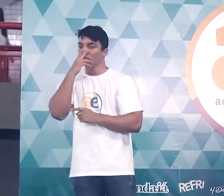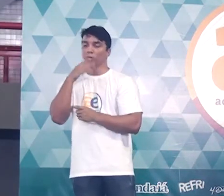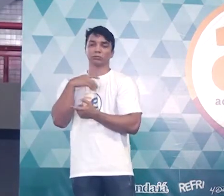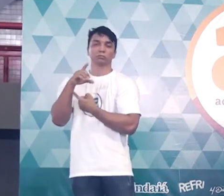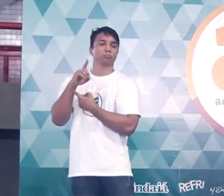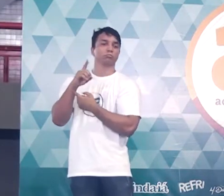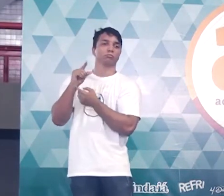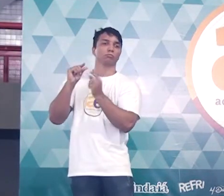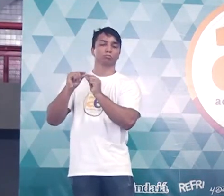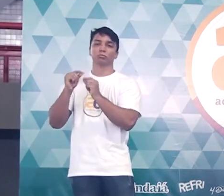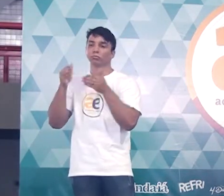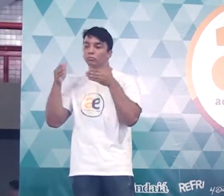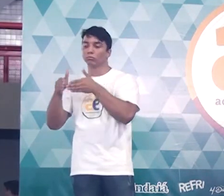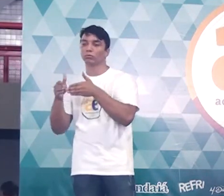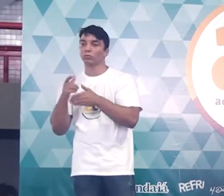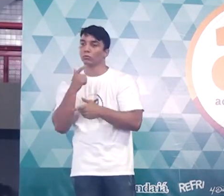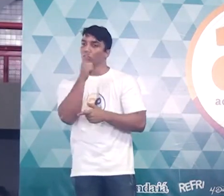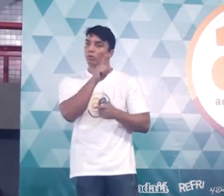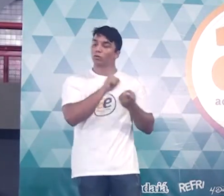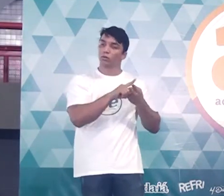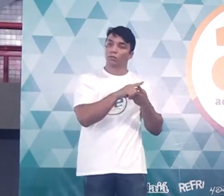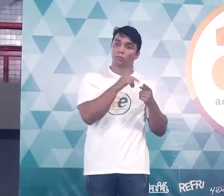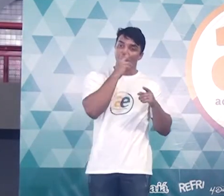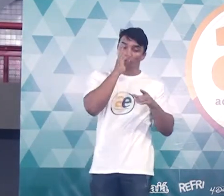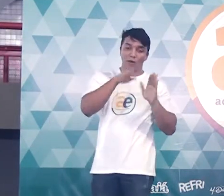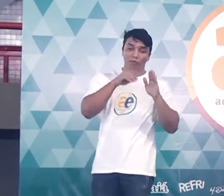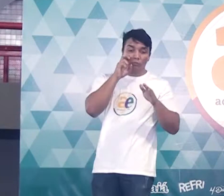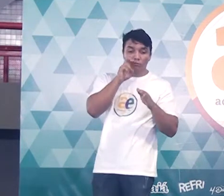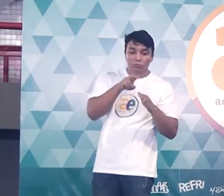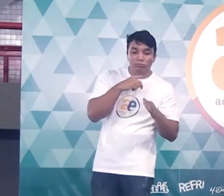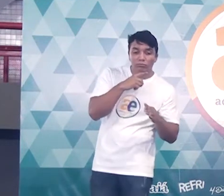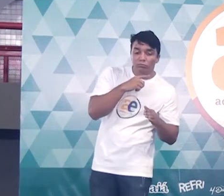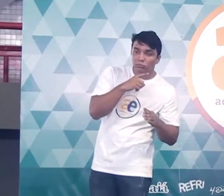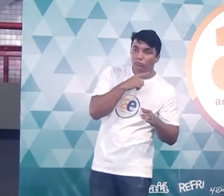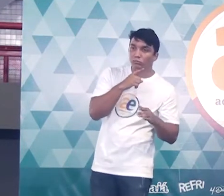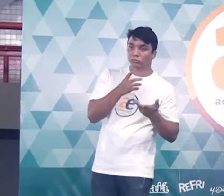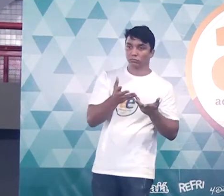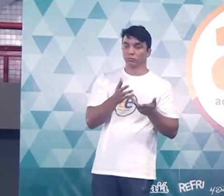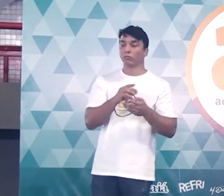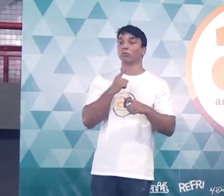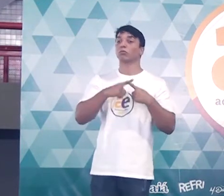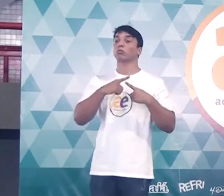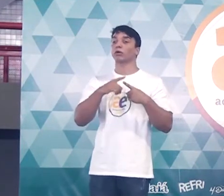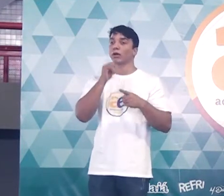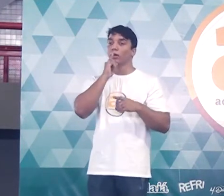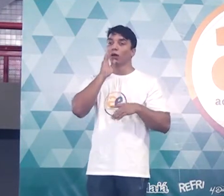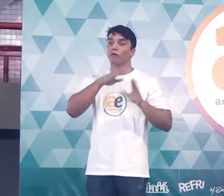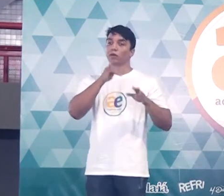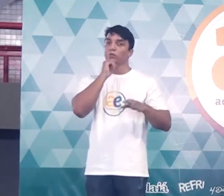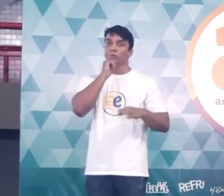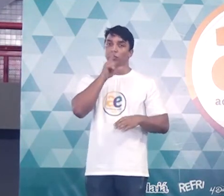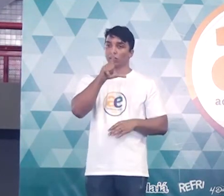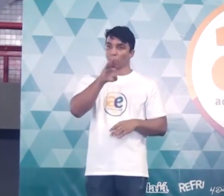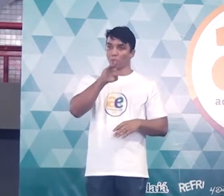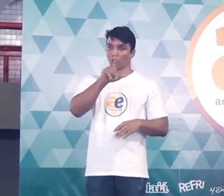décimos. Mas o outro também não mede? Mede, mas você às vezes não enxerga, né? Porque quando você vai no